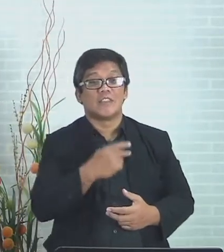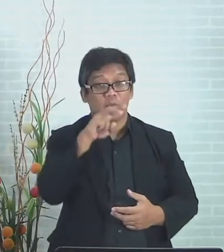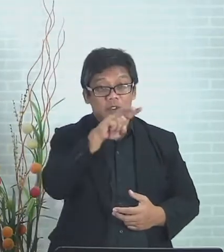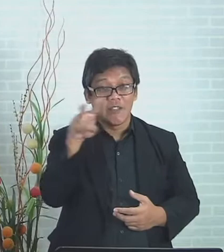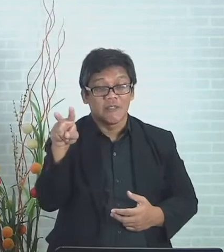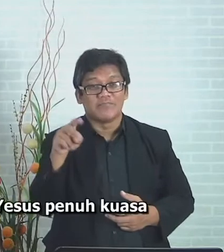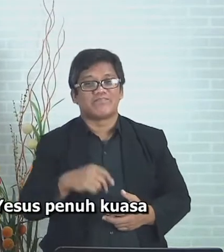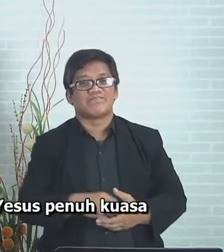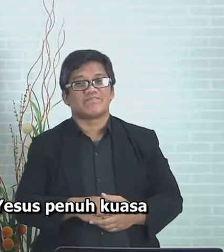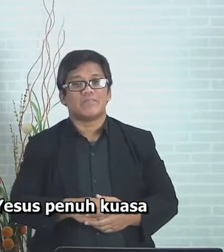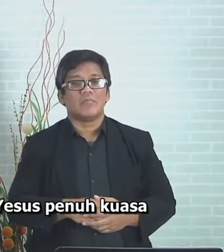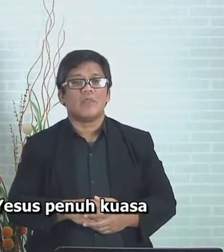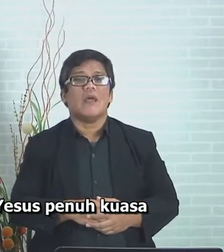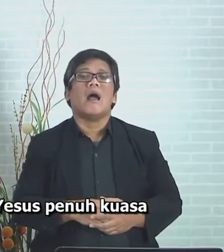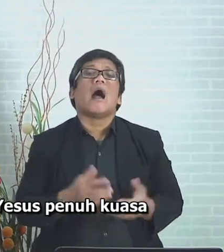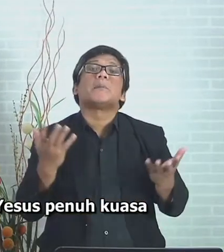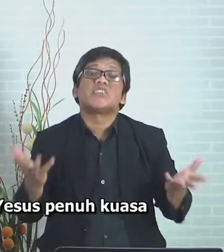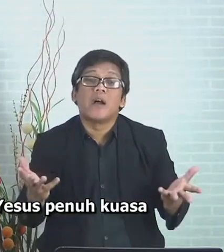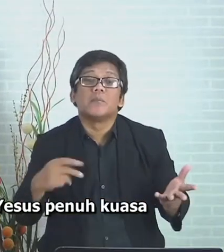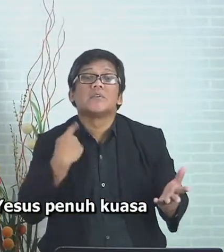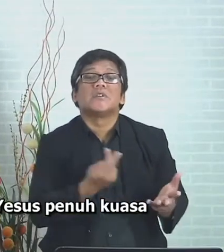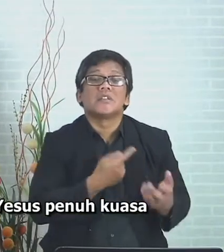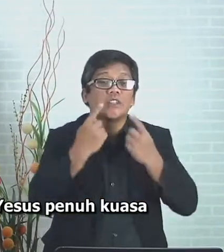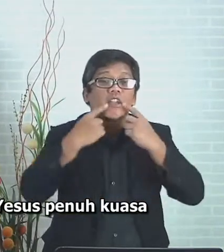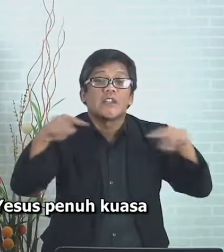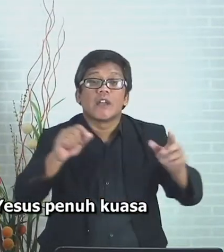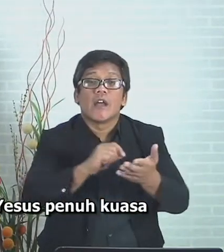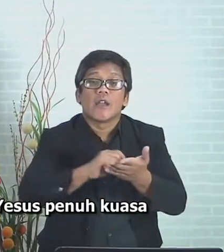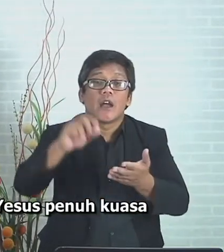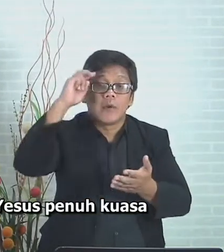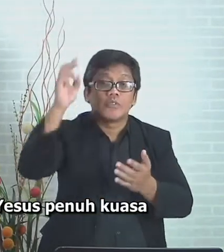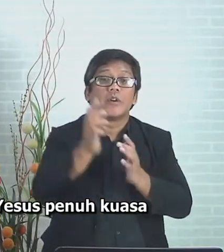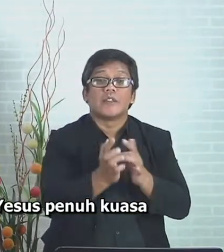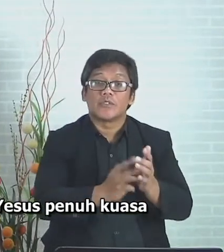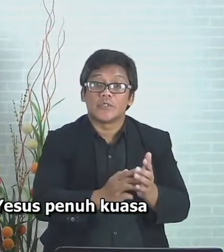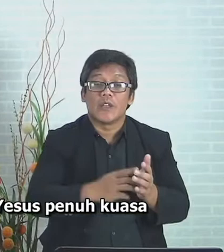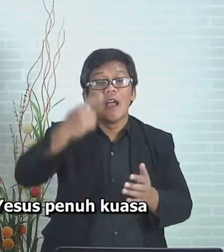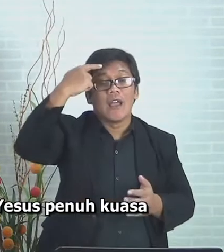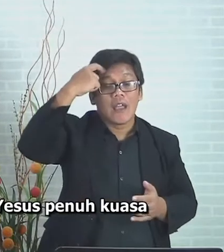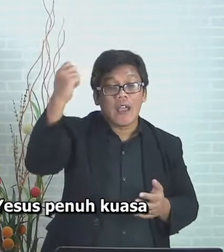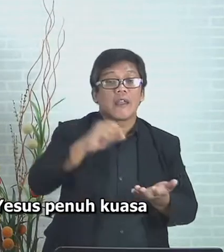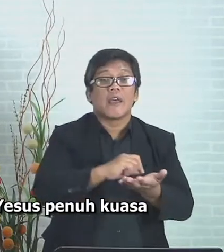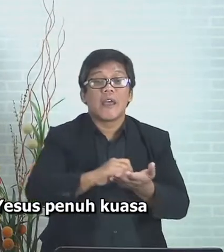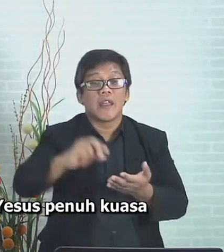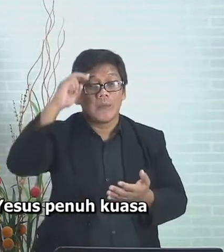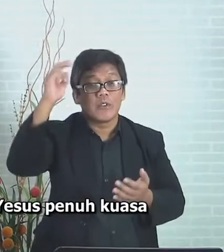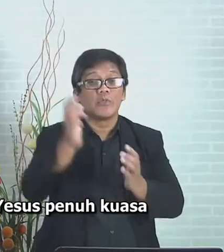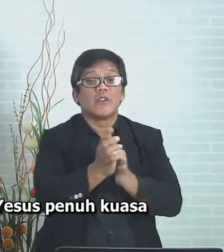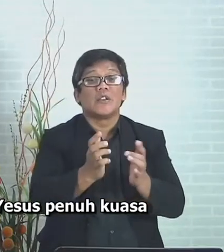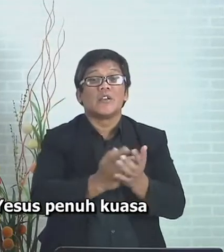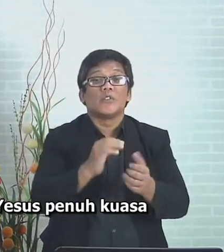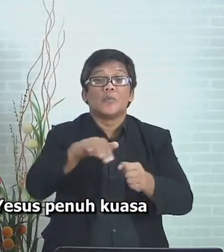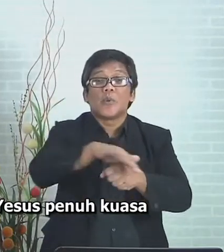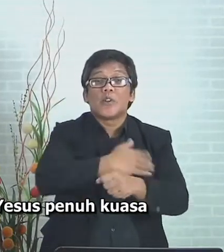kedua kamu Kenapa kita harus dikeluarkan nama Yesus karena Apa nama Tuhan Yesus penuh kuasa